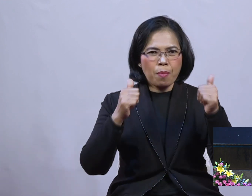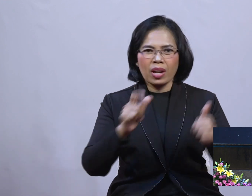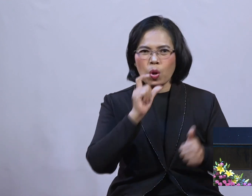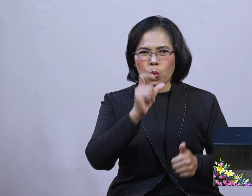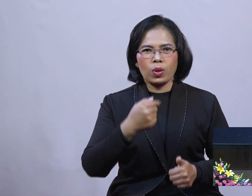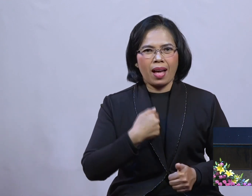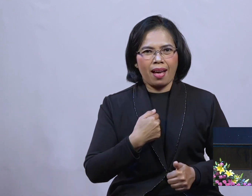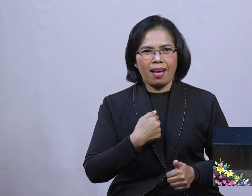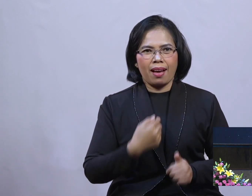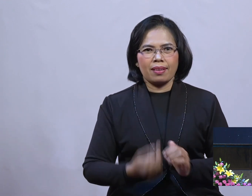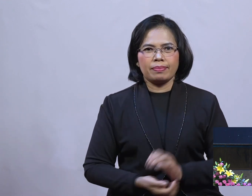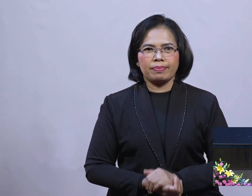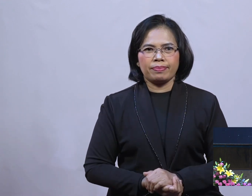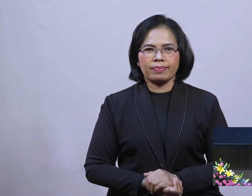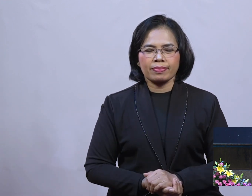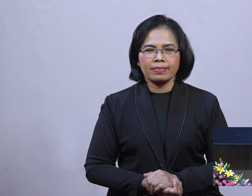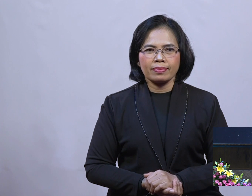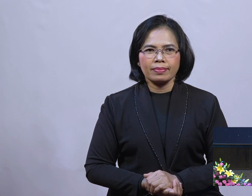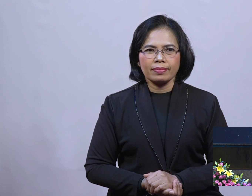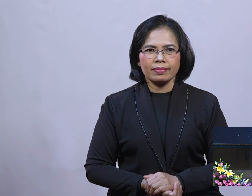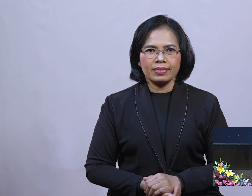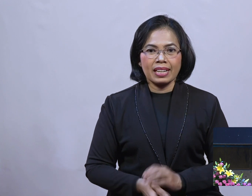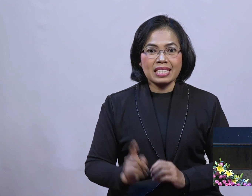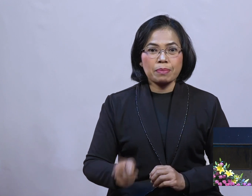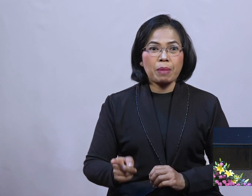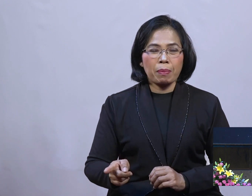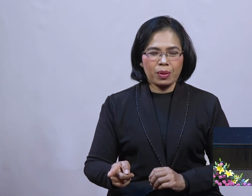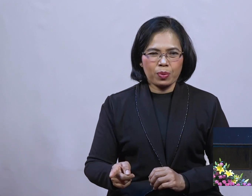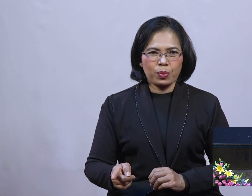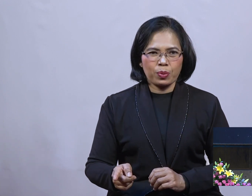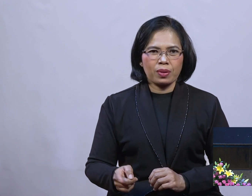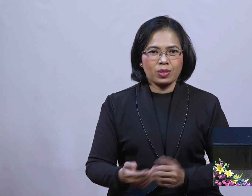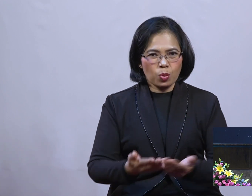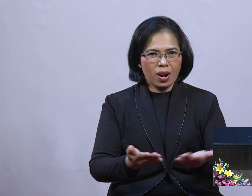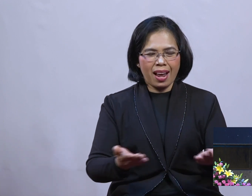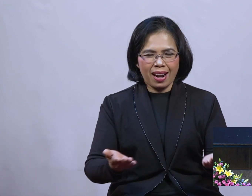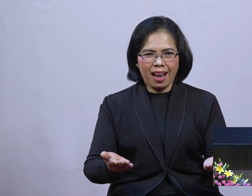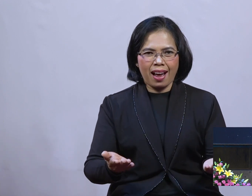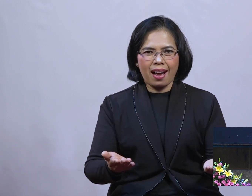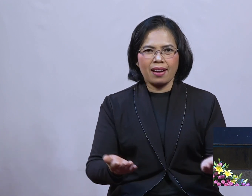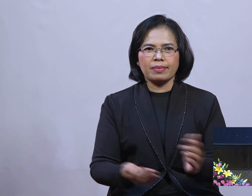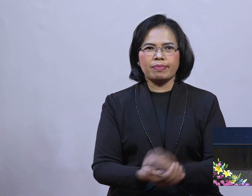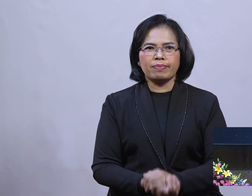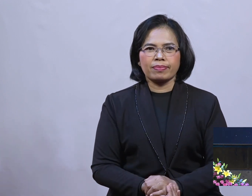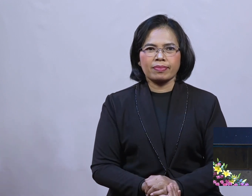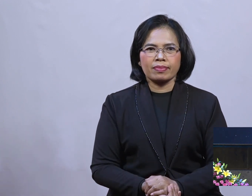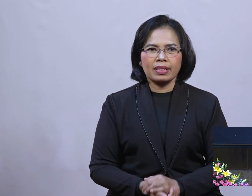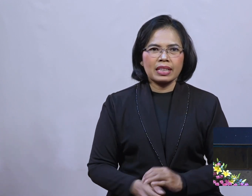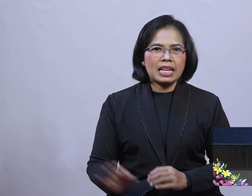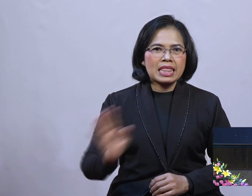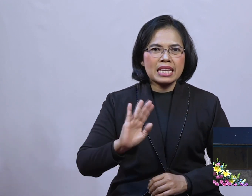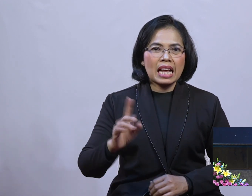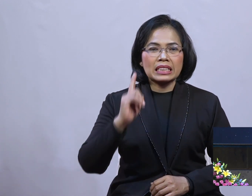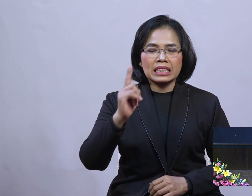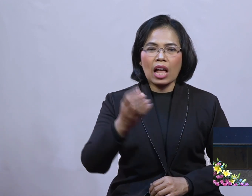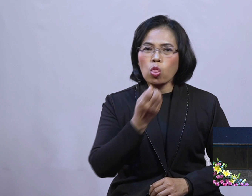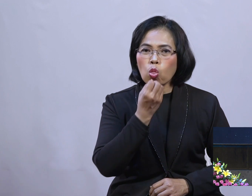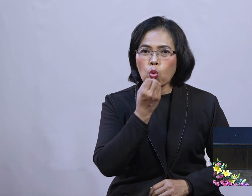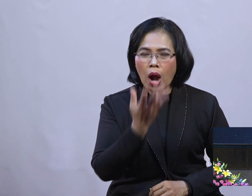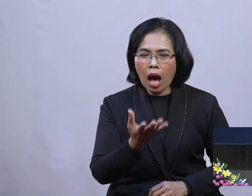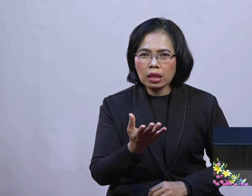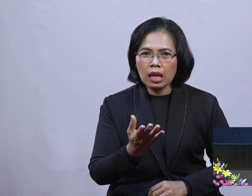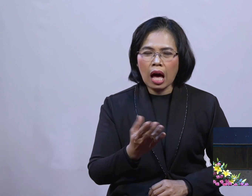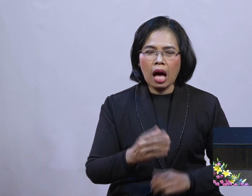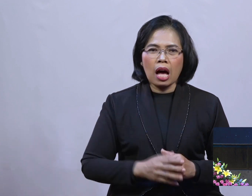saya ya kalau itu saudaraku yang kekasih dalam Tuhan Hai tidak ada satu kata